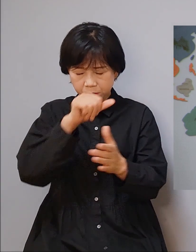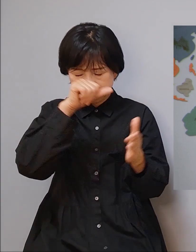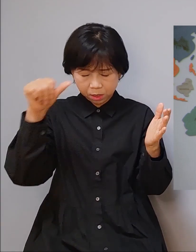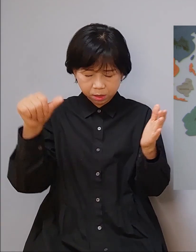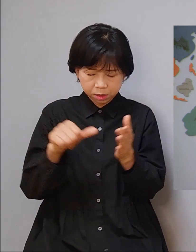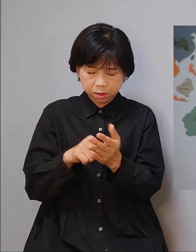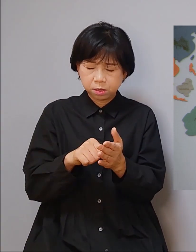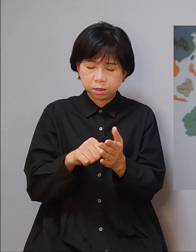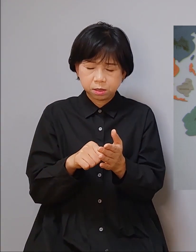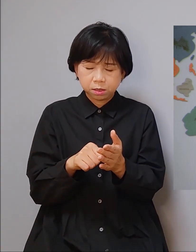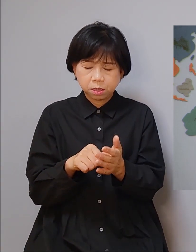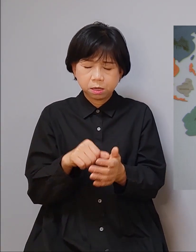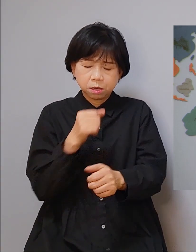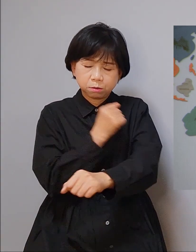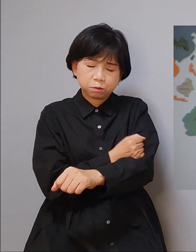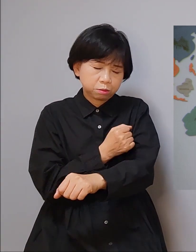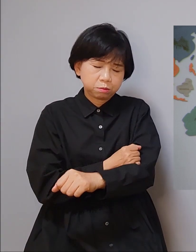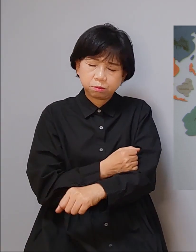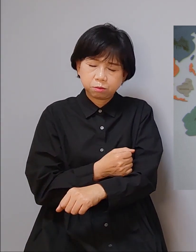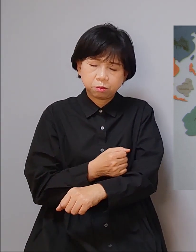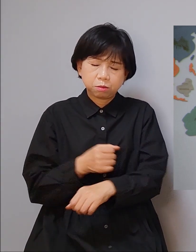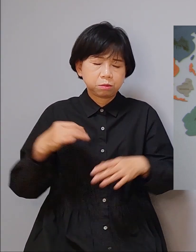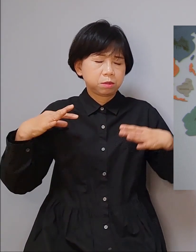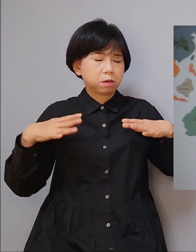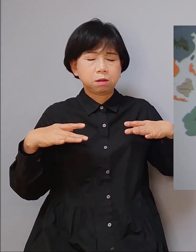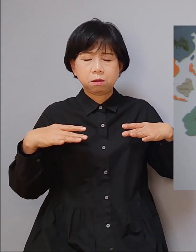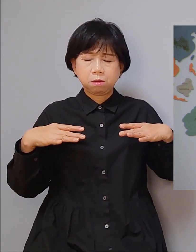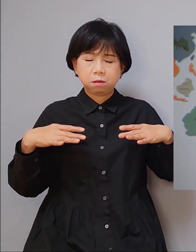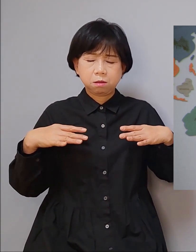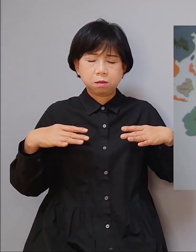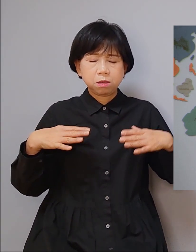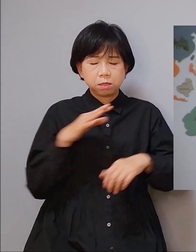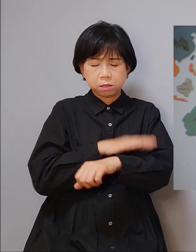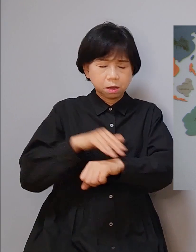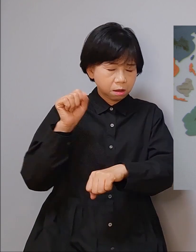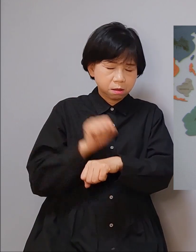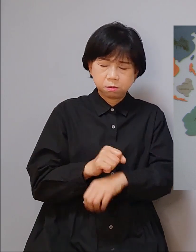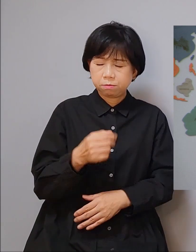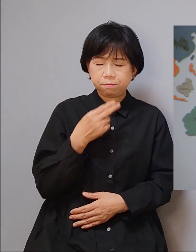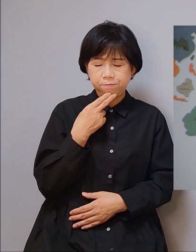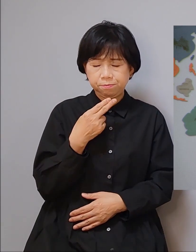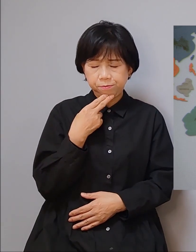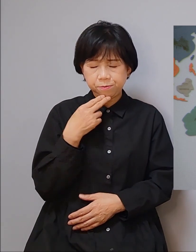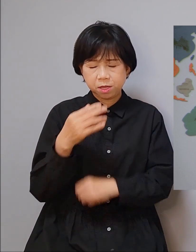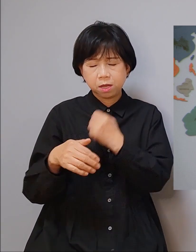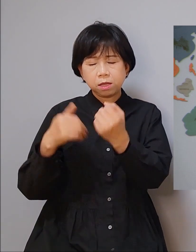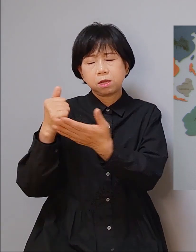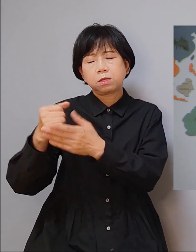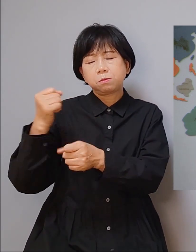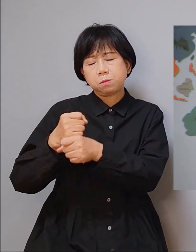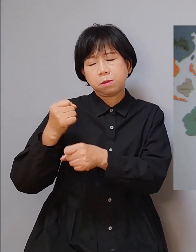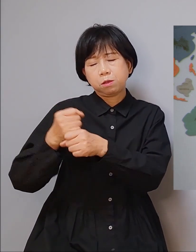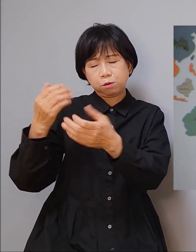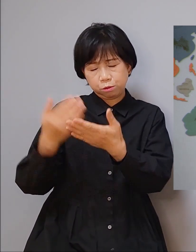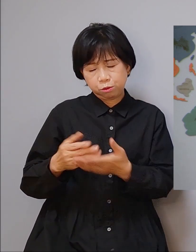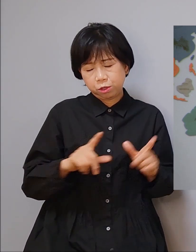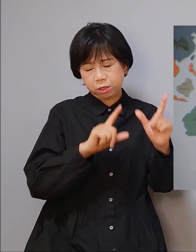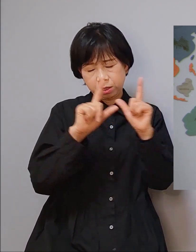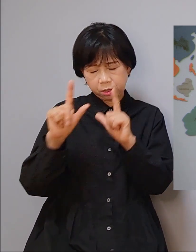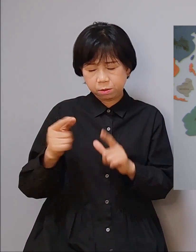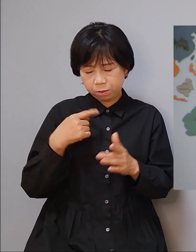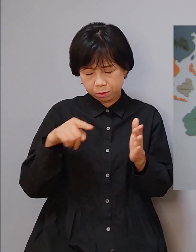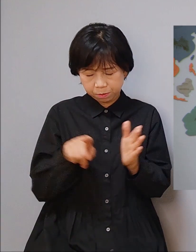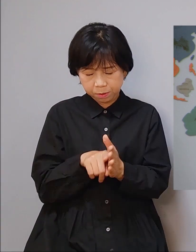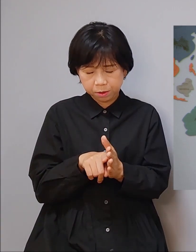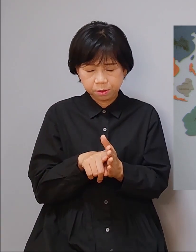인생 공로가 있는 것이 아니고 우리가 잘한 것이 있는 것이 아니고 하나님께서 만들어주시는 삶인 줄